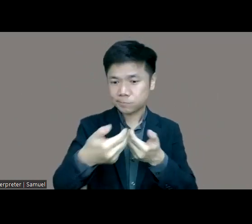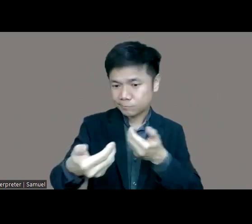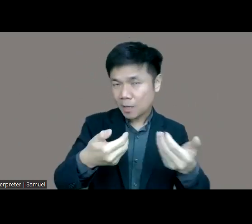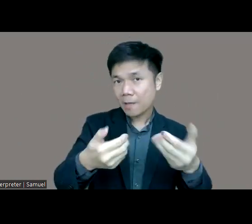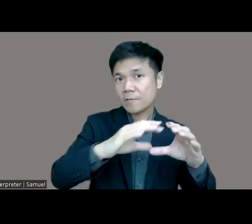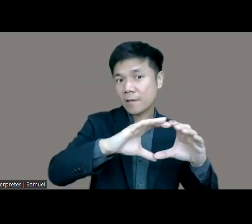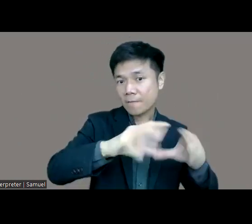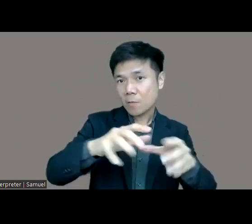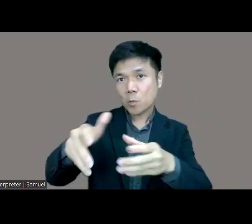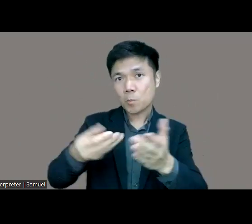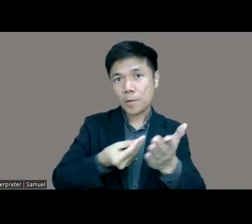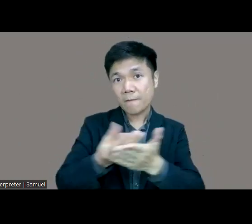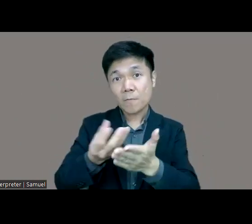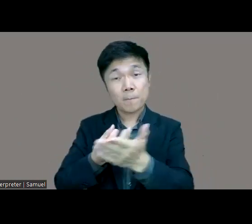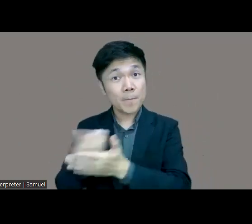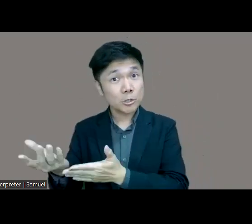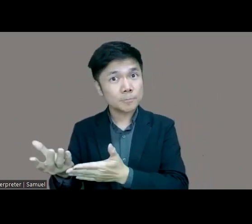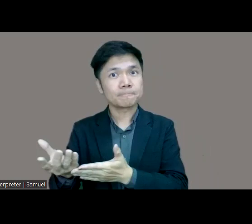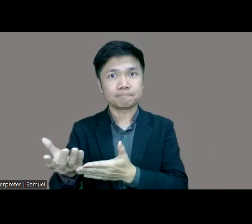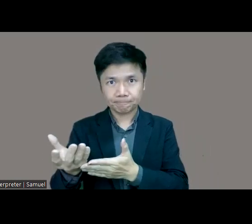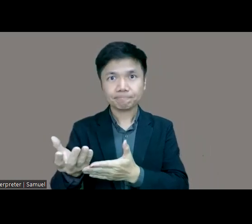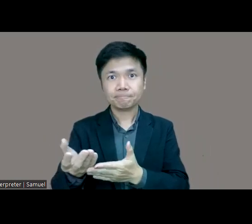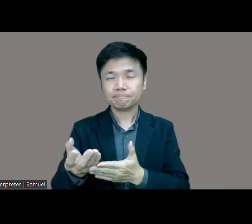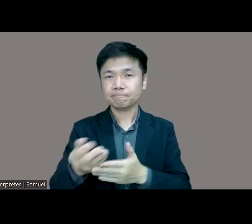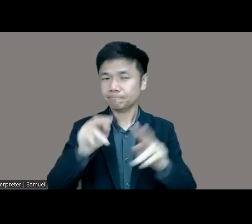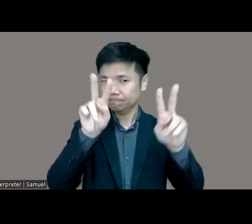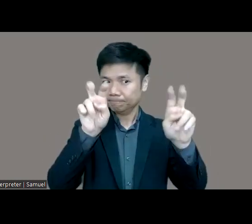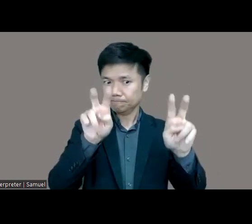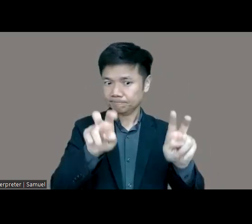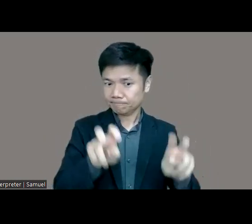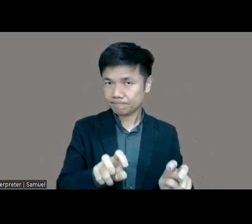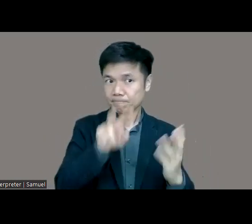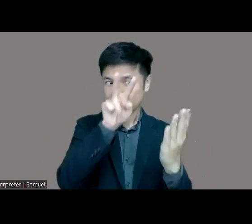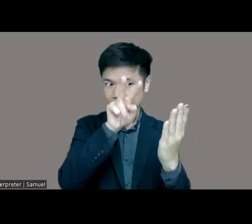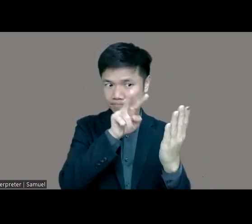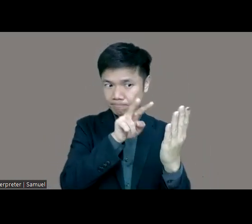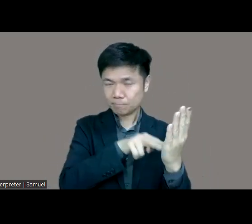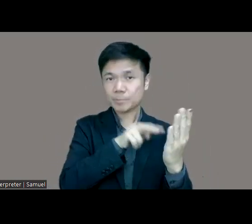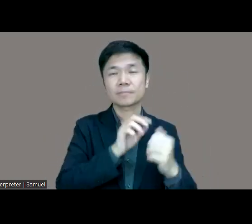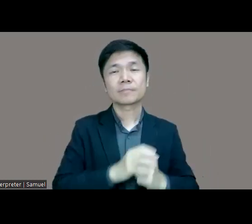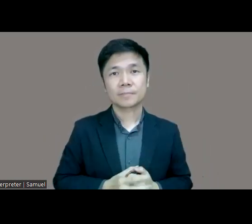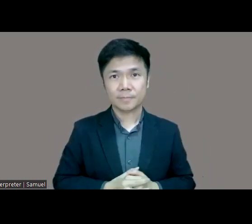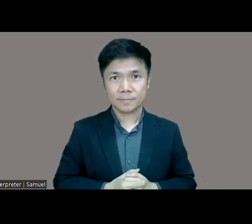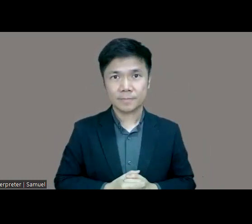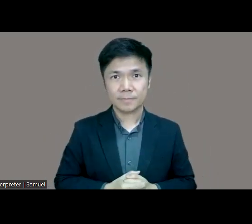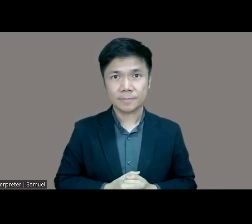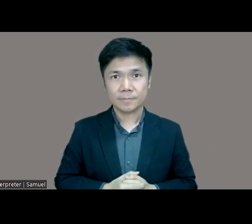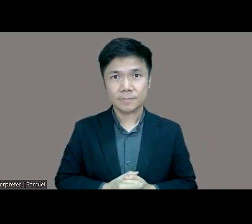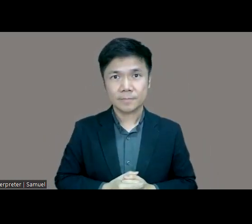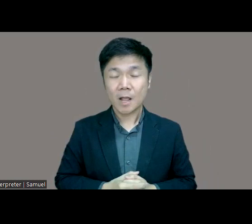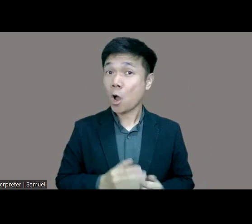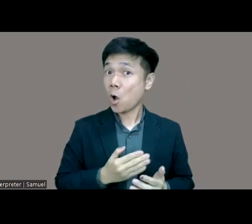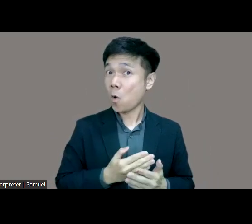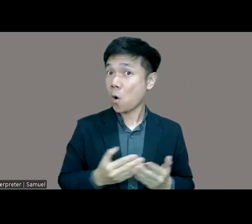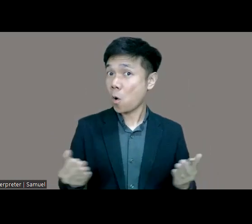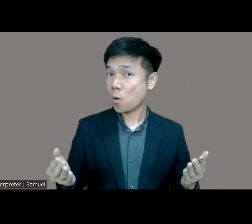allons partager les informations d'entrée agrégées, mais nous allons essayer